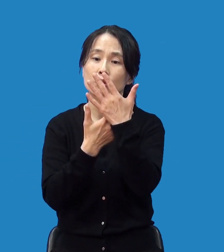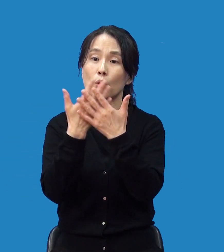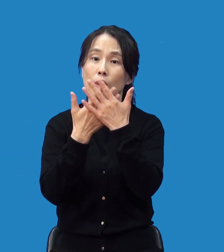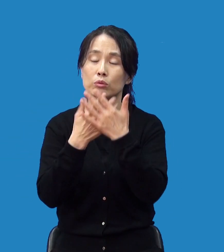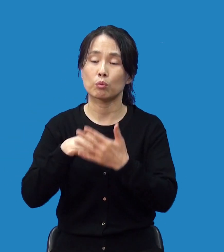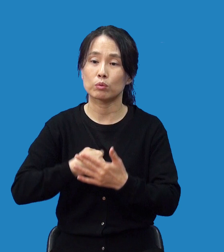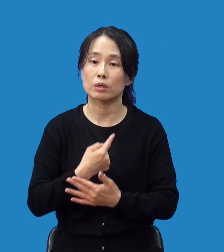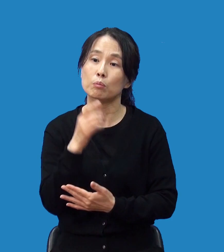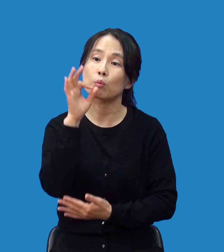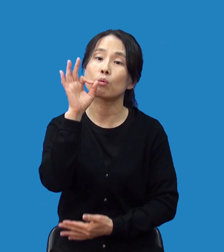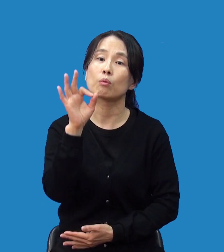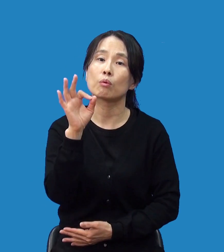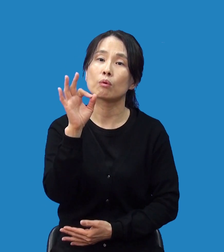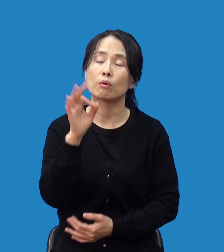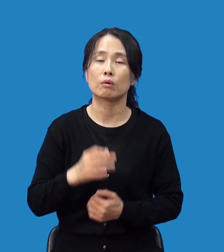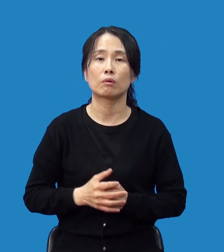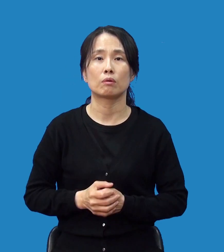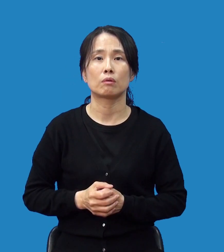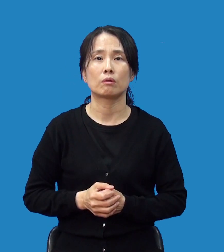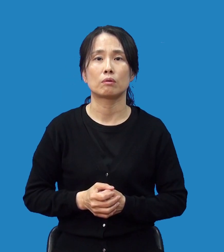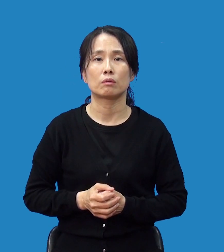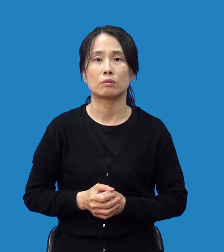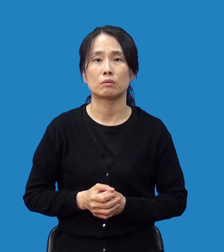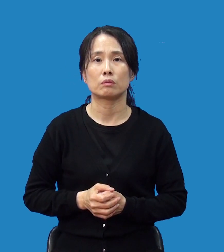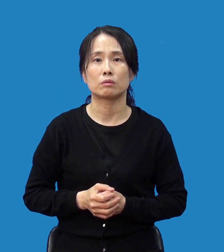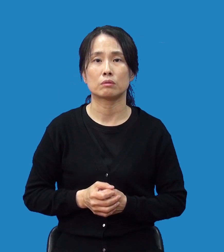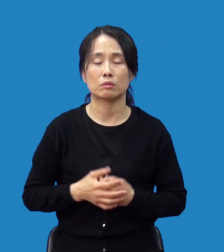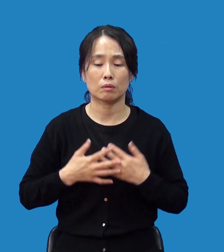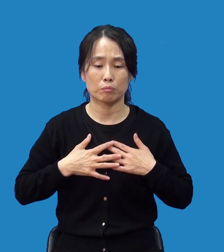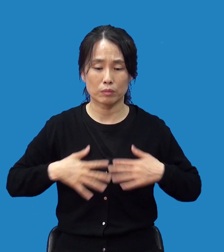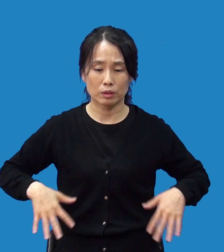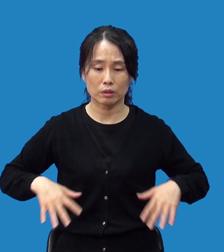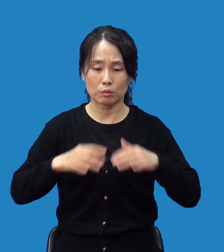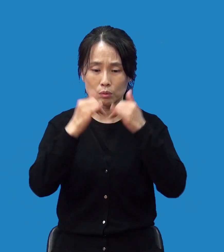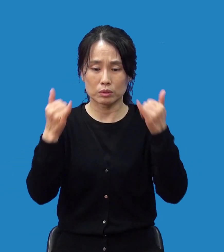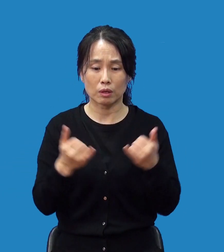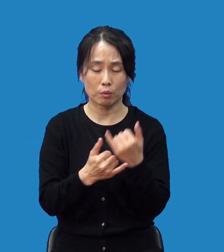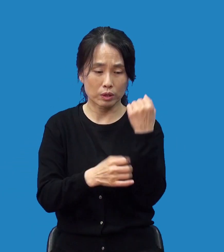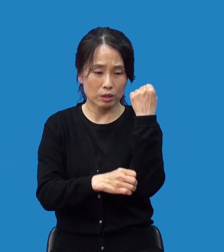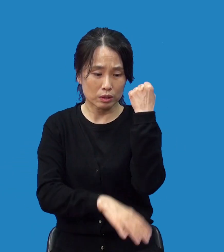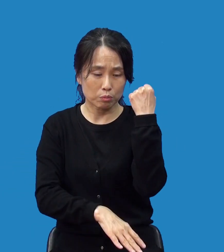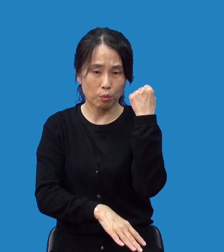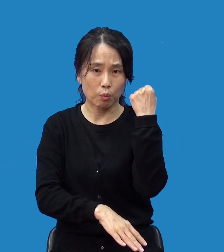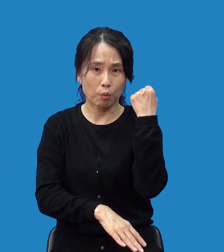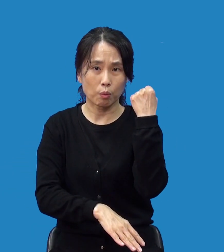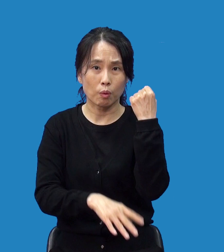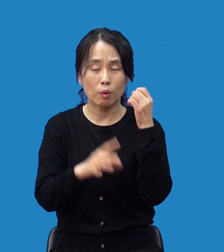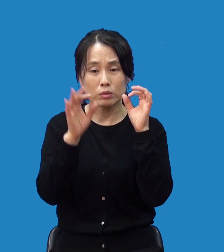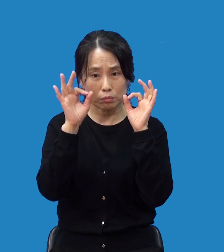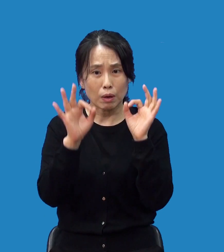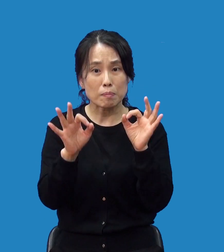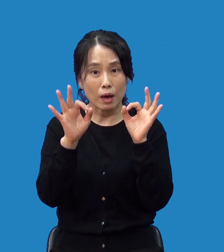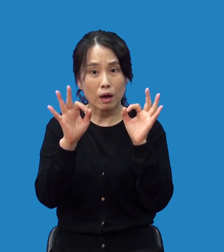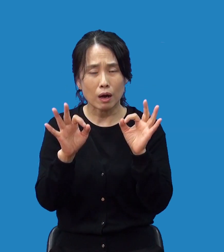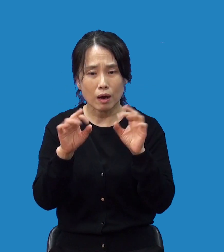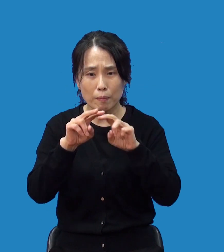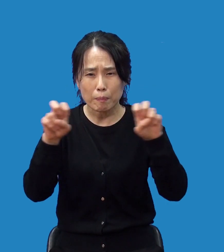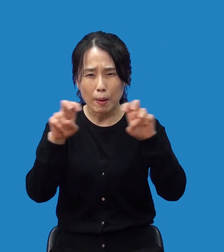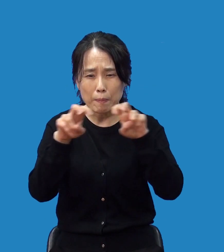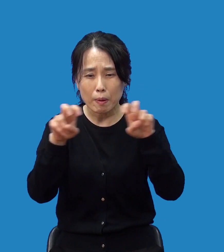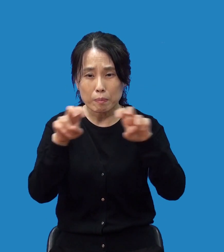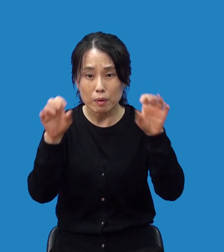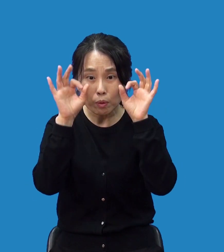그런다 그러잖아요. 이 피로 사회의 뿌리에는요, 가만히 그걸 파헤쳐